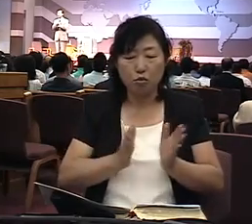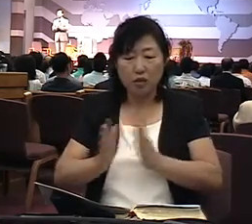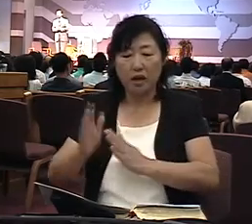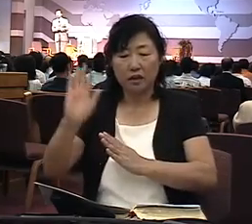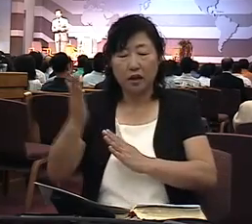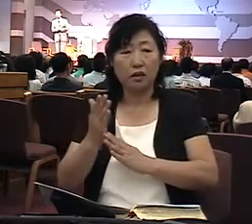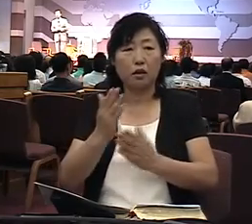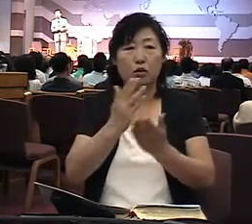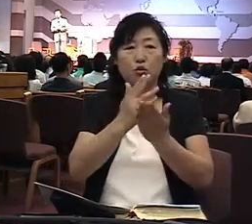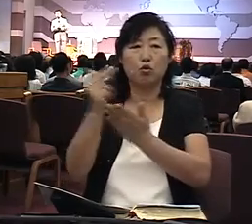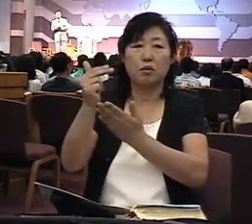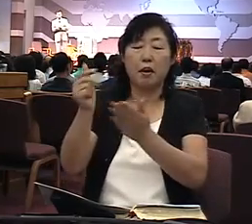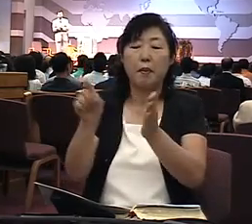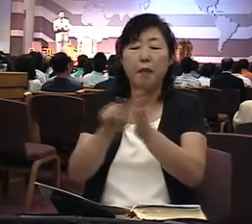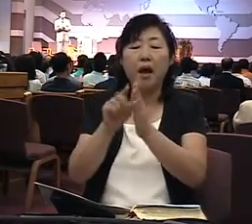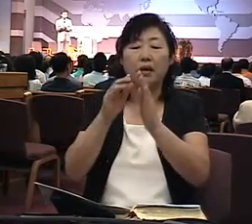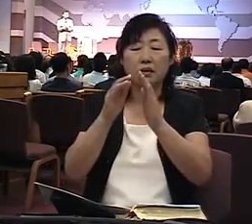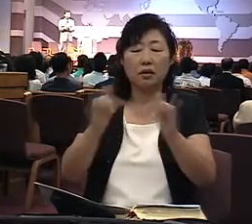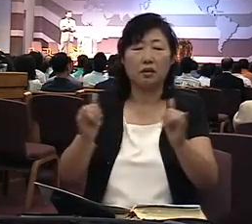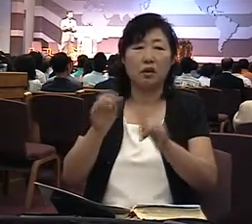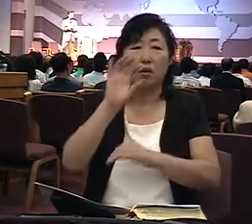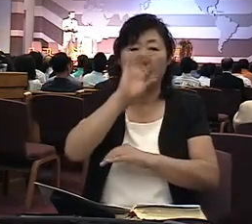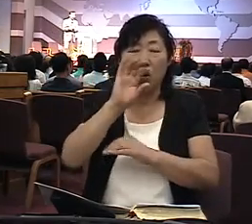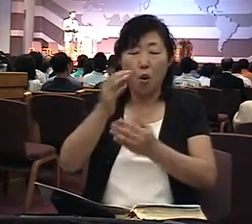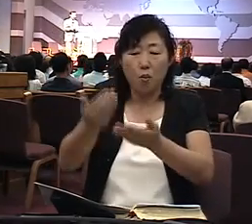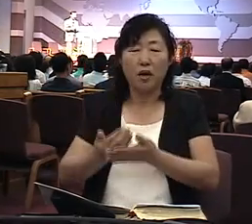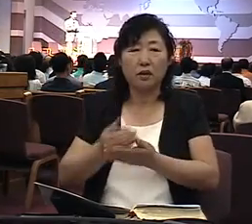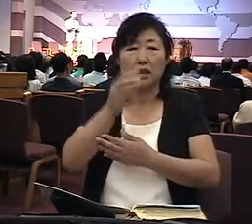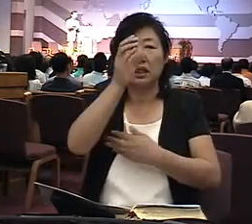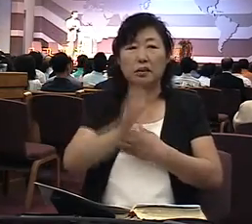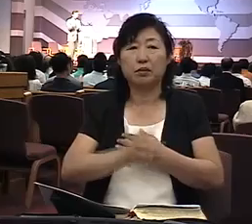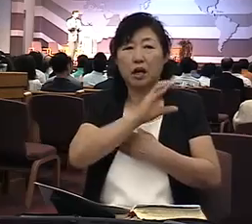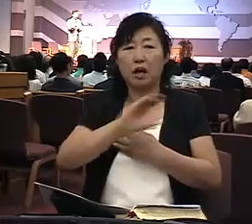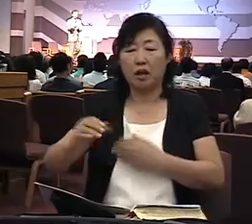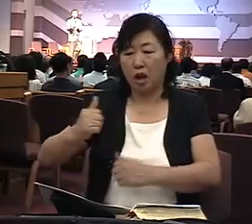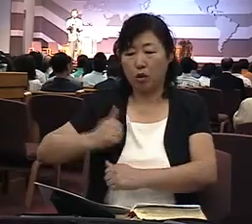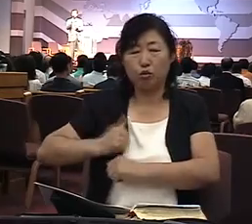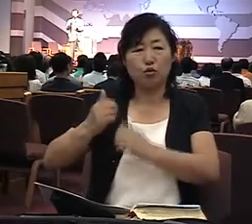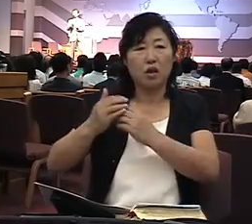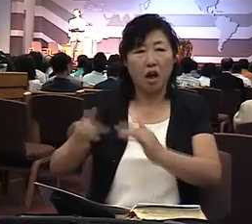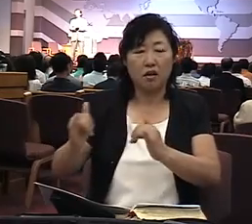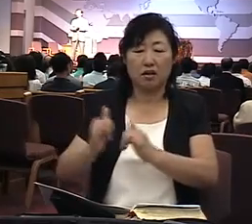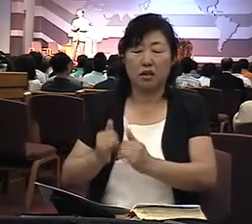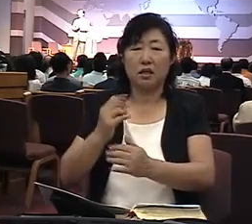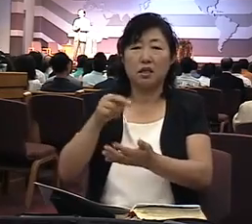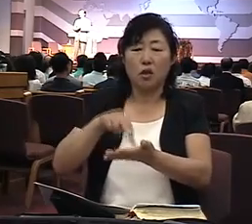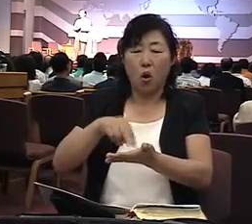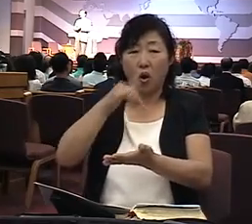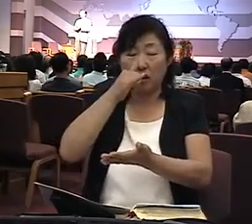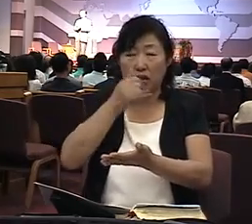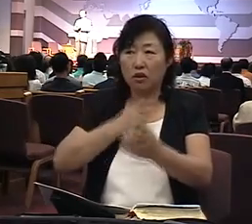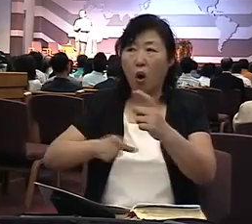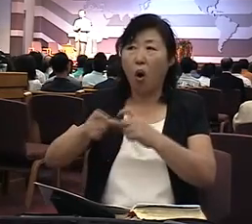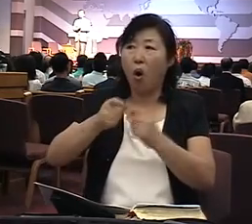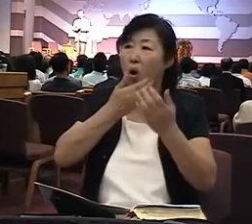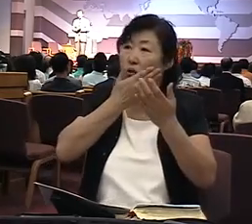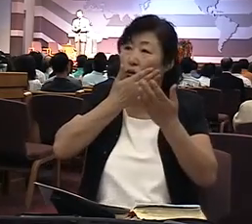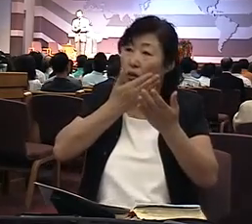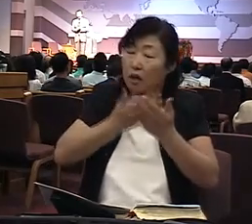백성, 훈련받은 십자가의 군사들이 서 있는 것이 더 중요하구나, 이것을 깨닫게 되었습니다.